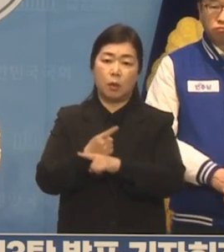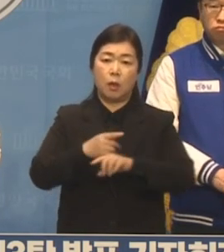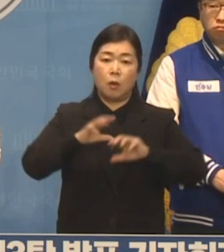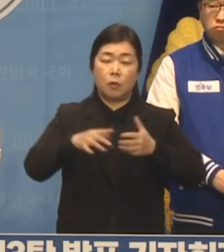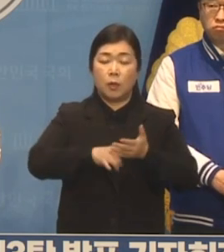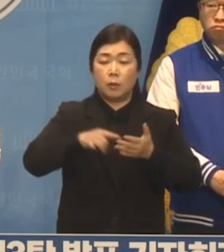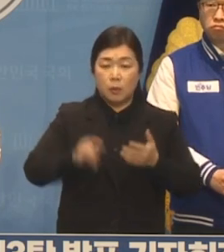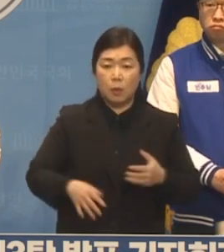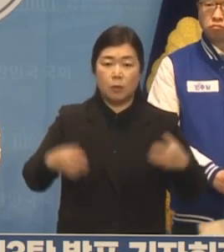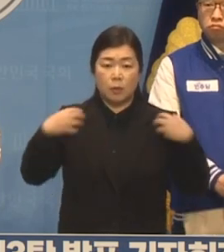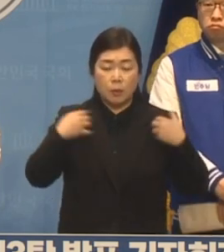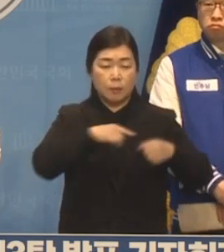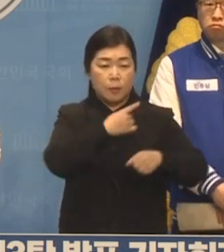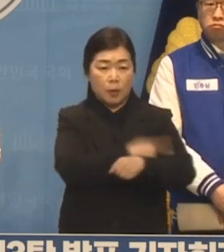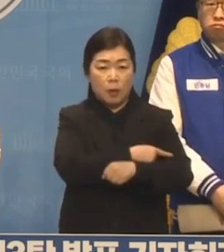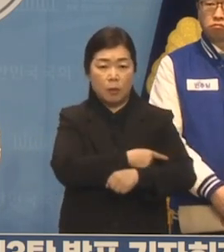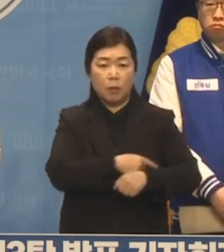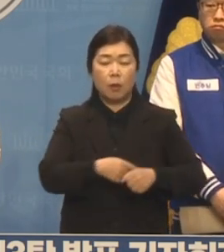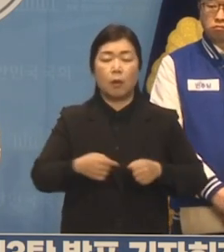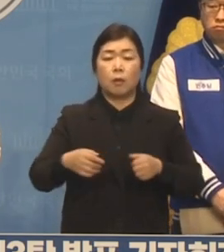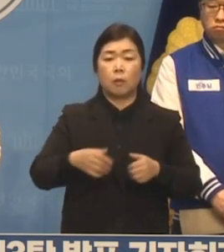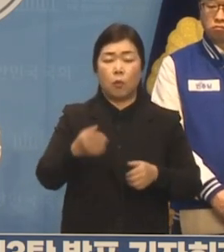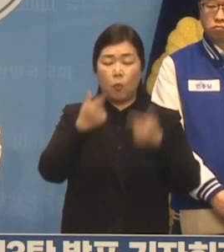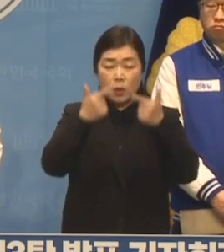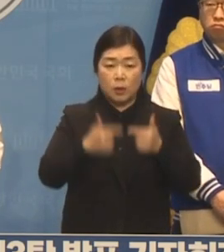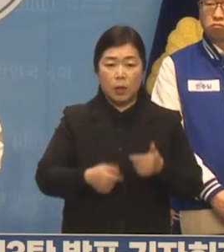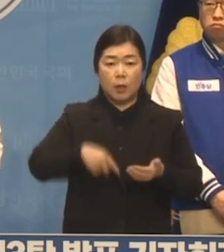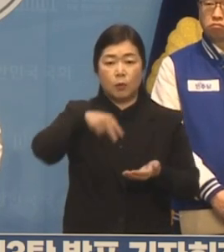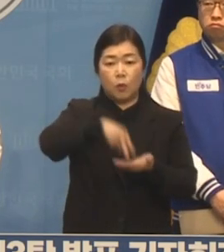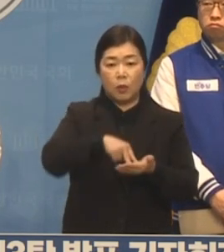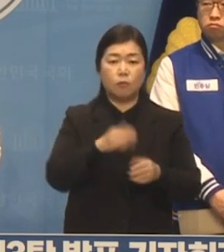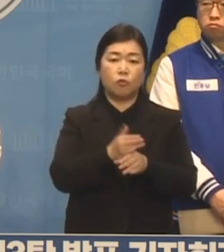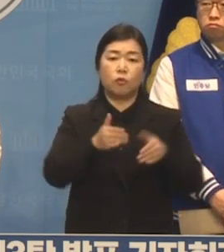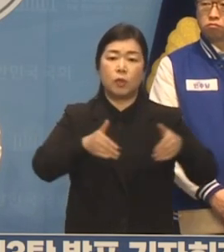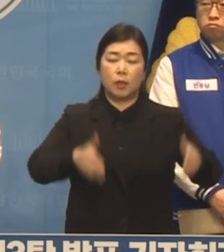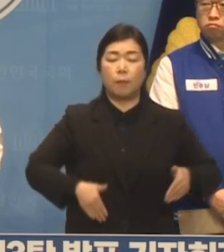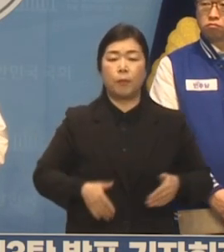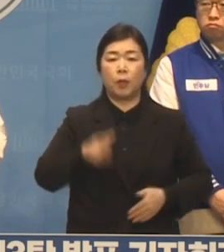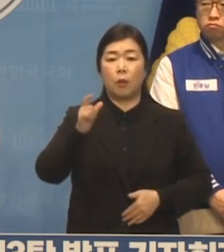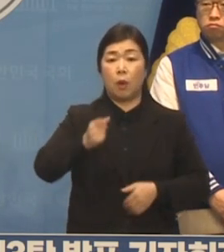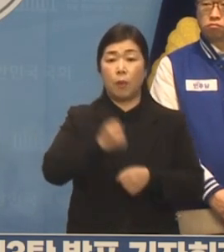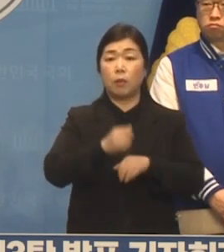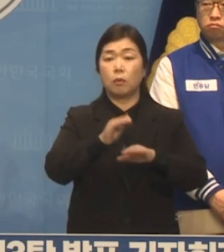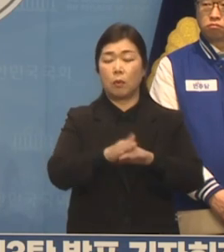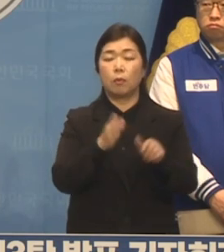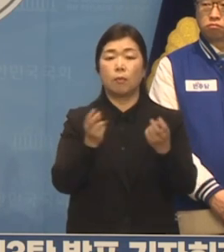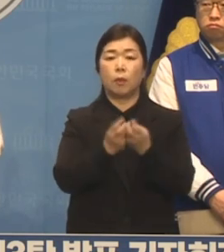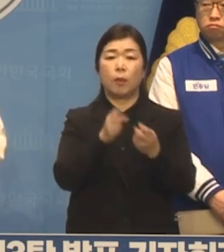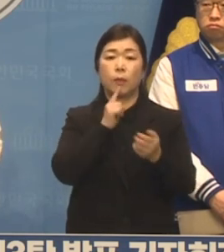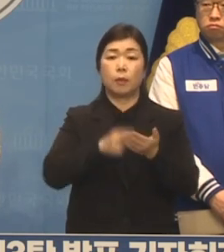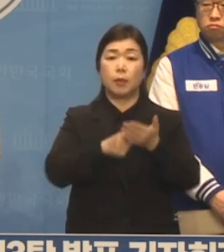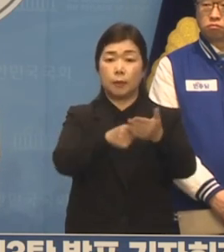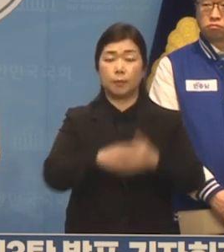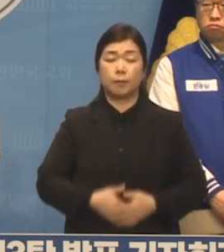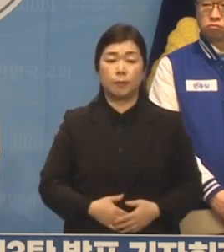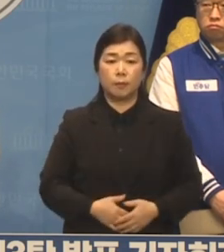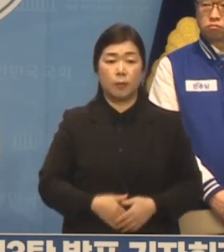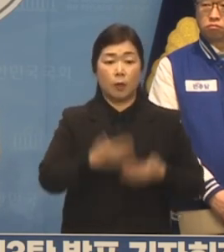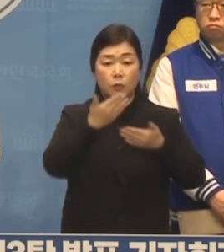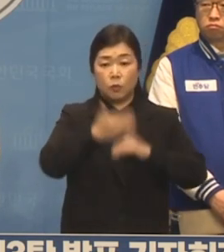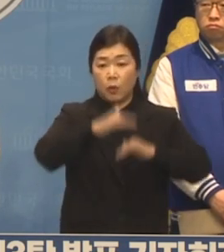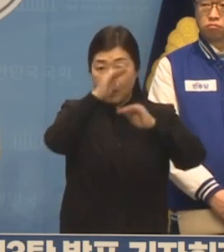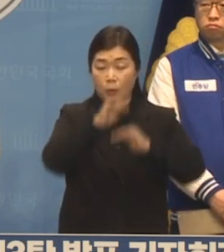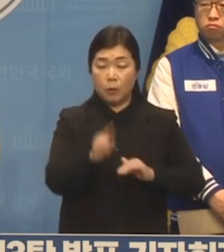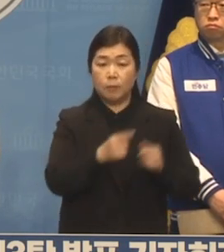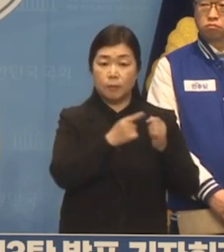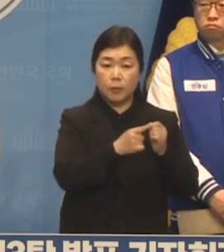권한과 의무를 명확히 규정해 독립성, 중립성을 강화해야 되는 방안을 제안합니다. 국세청법의 주요